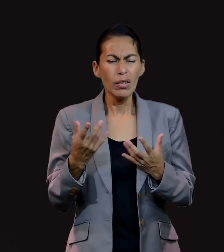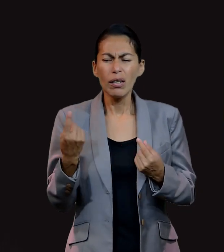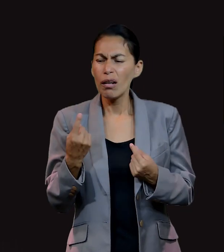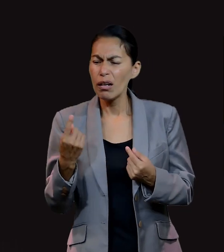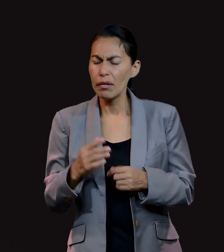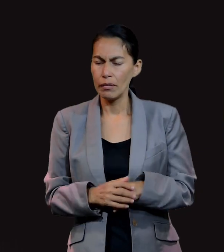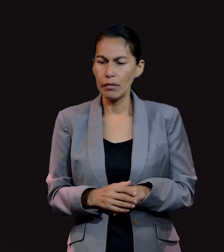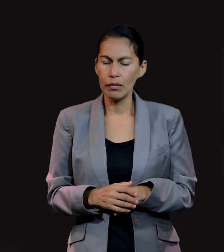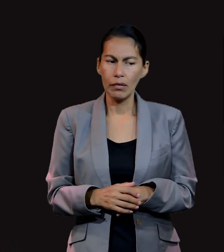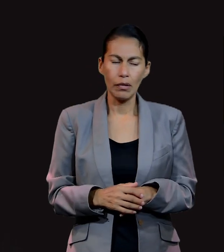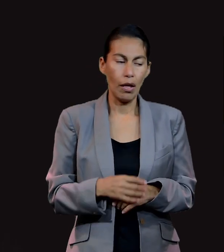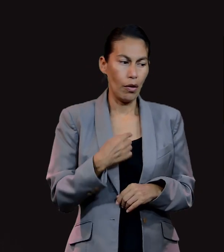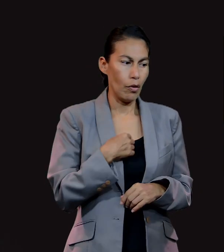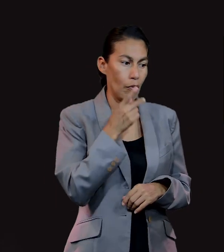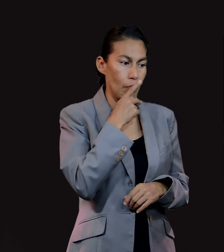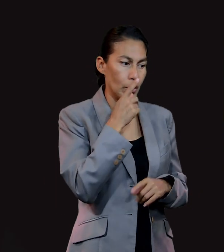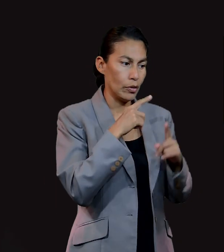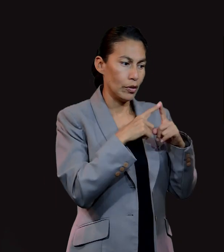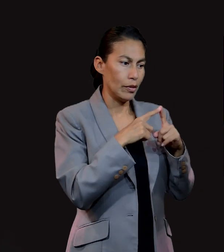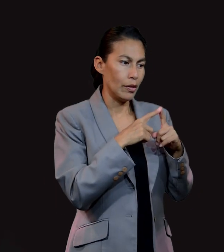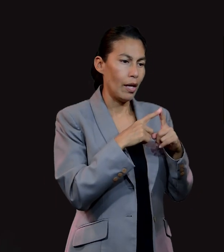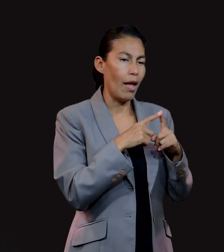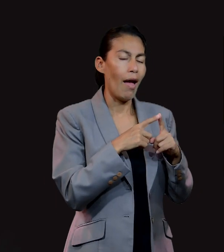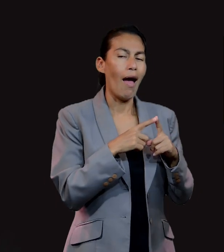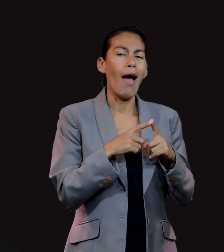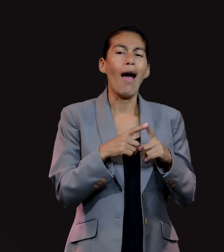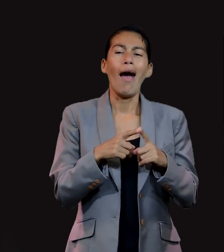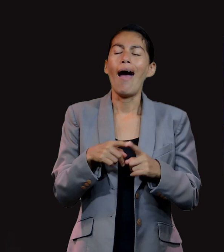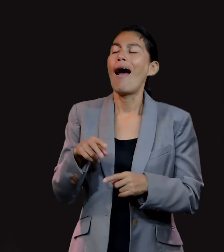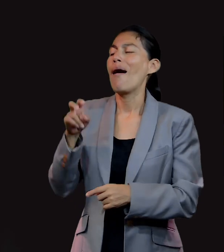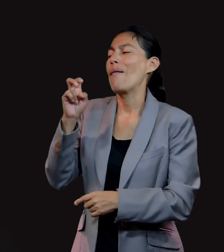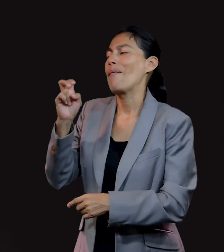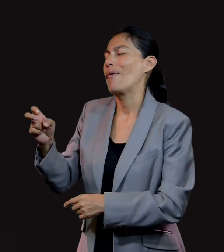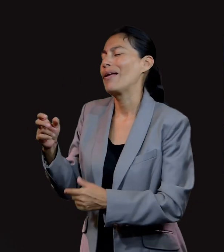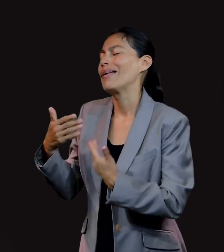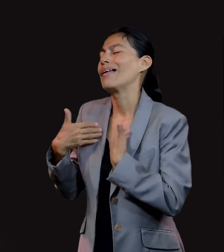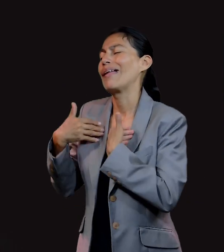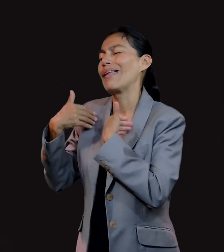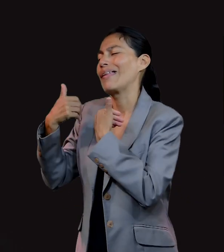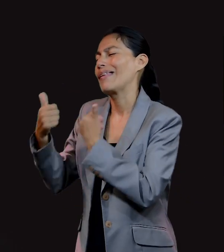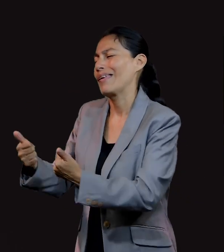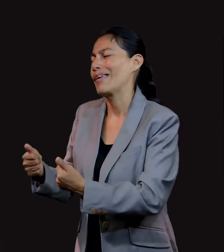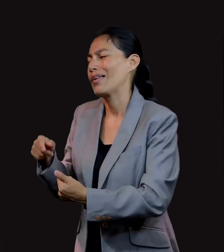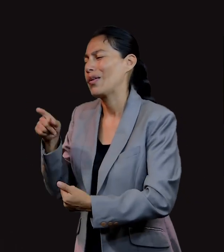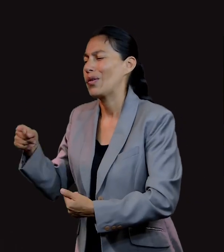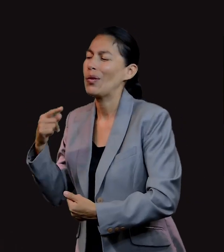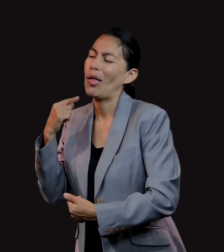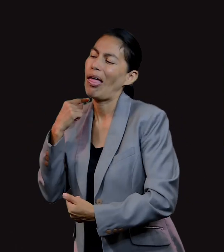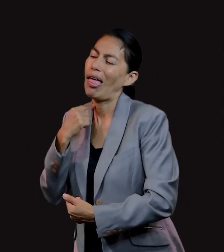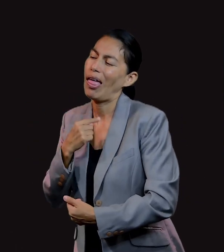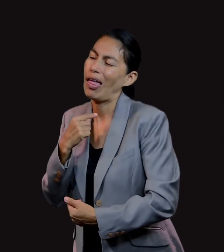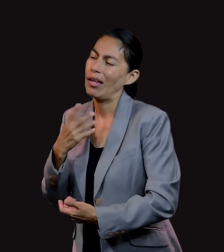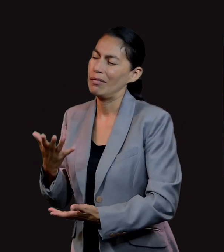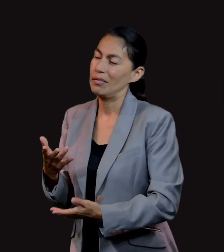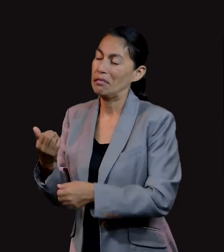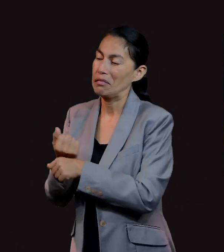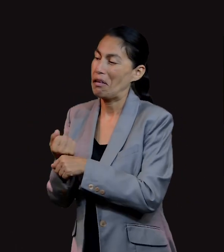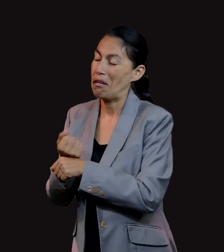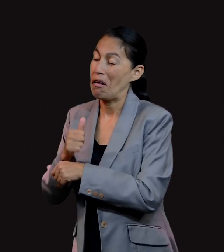eso es lo que puede explicar lo que te ha pasado a ti dice es un milagro sabes dice te cortaste la yugular